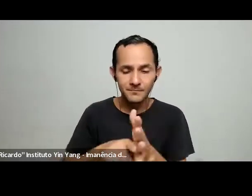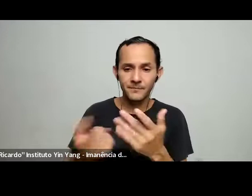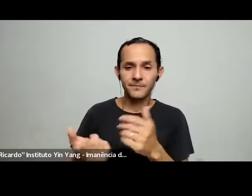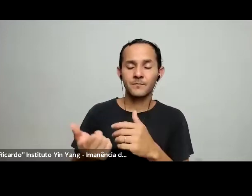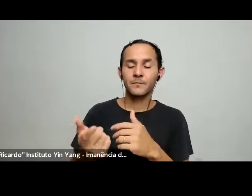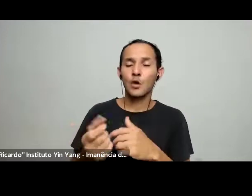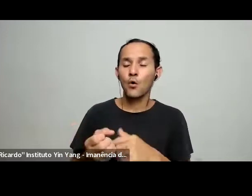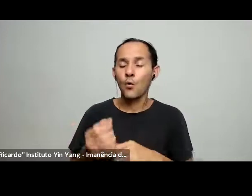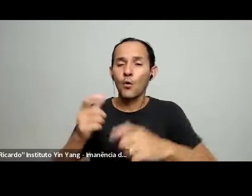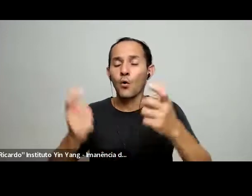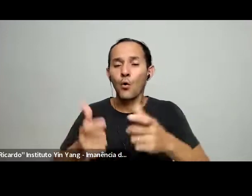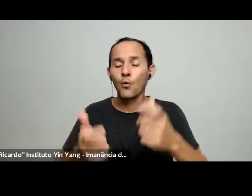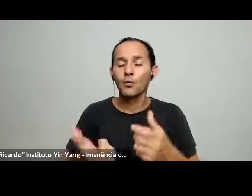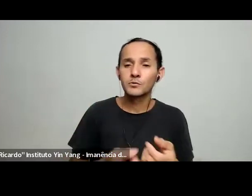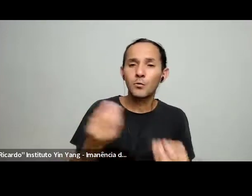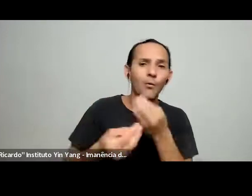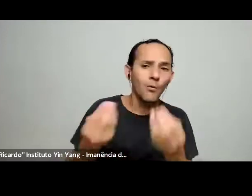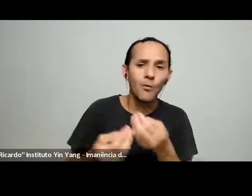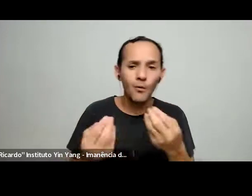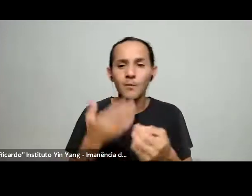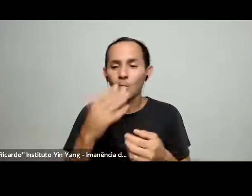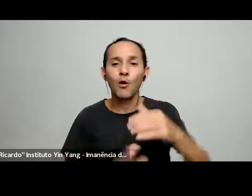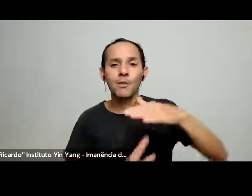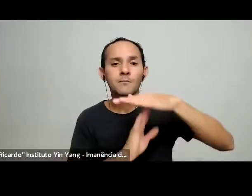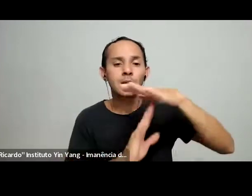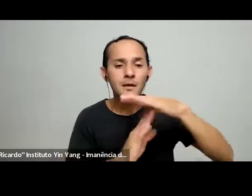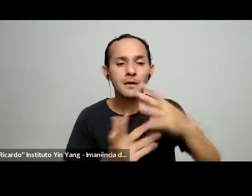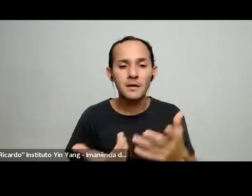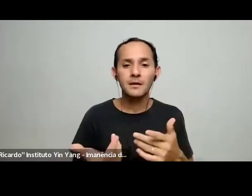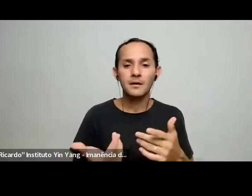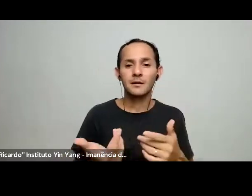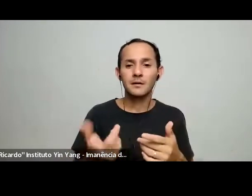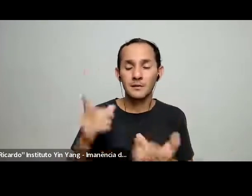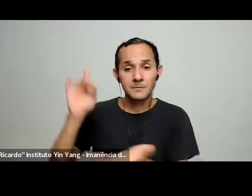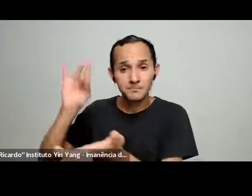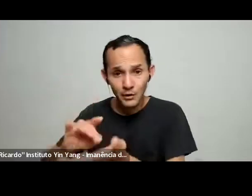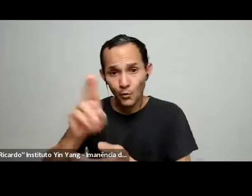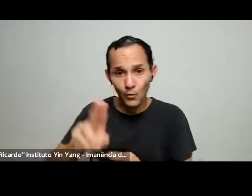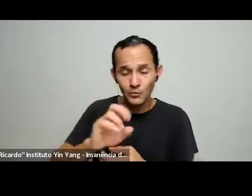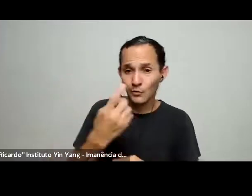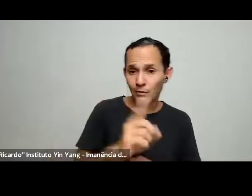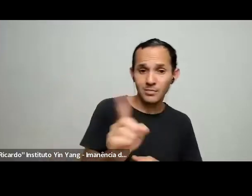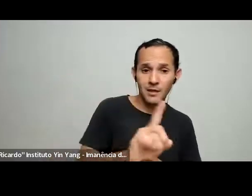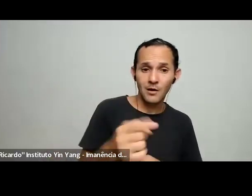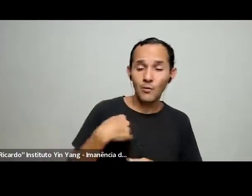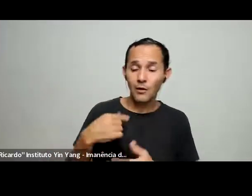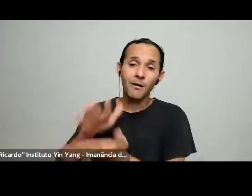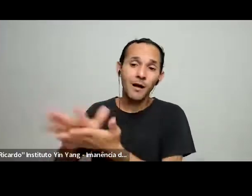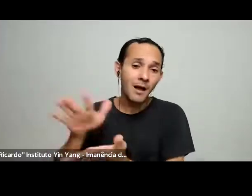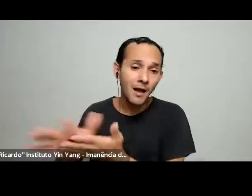quando, como, onde, né, quais são os limites, esse modelo é custo efetivo, ou seja, o que eu